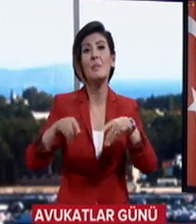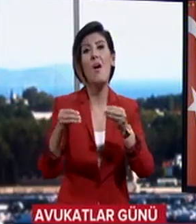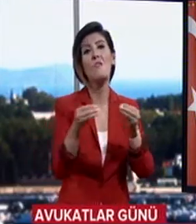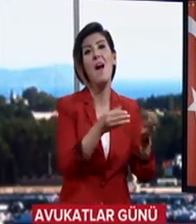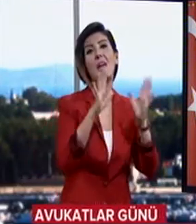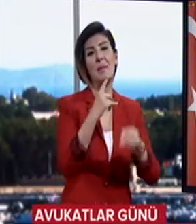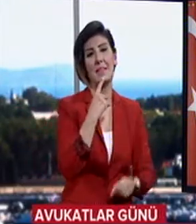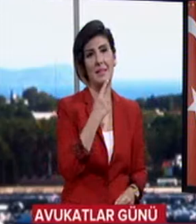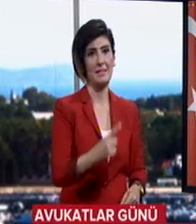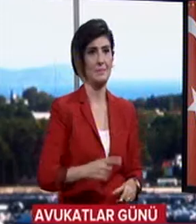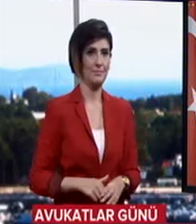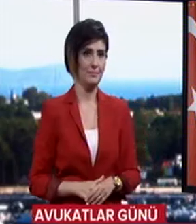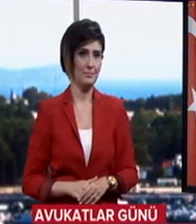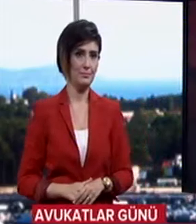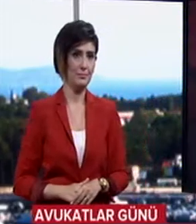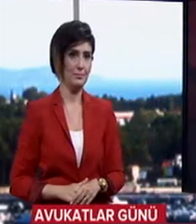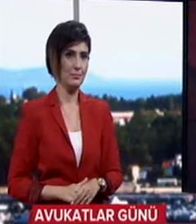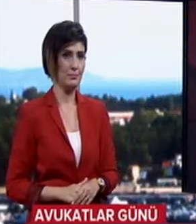konuştu.